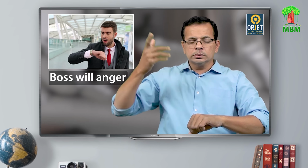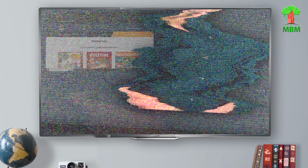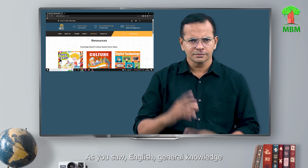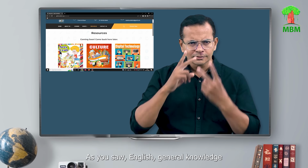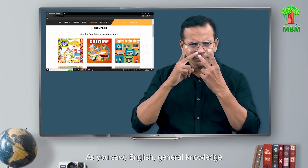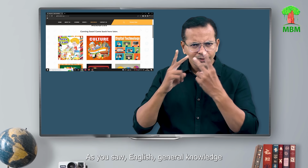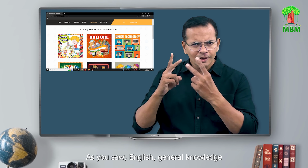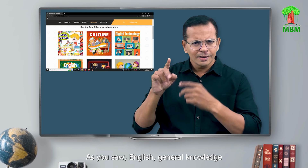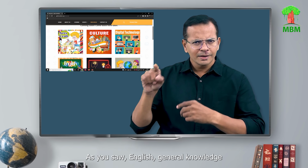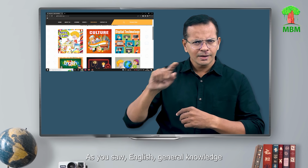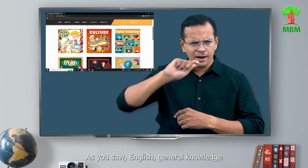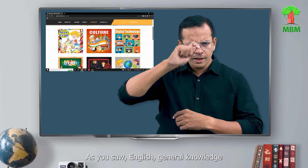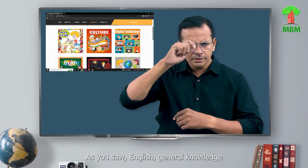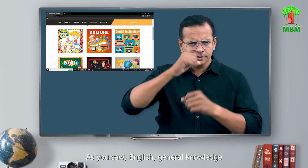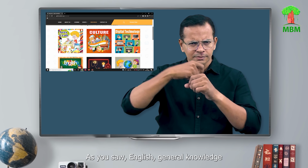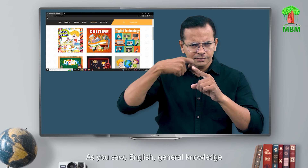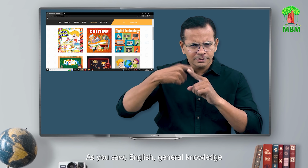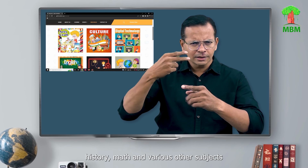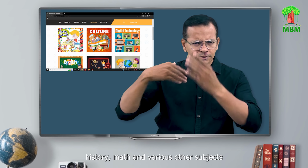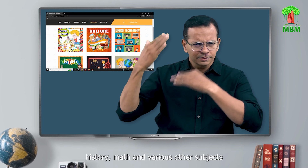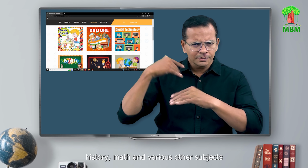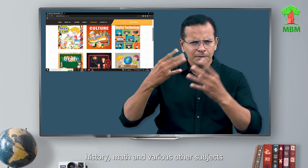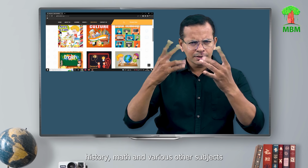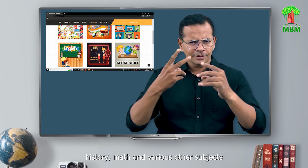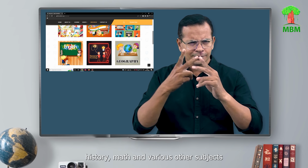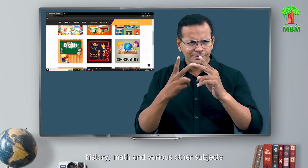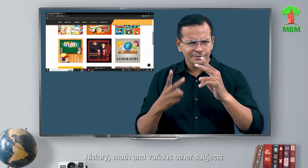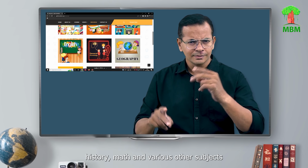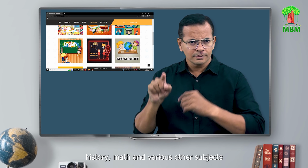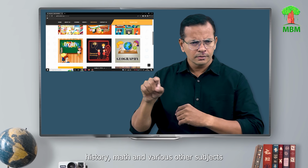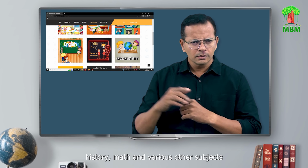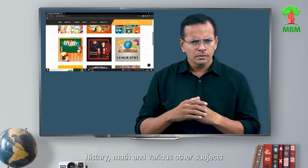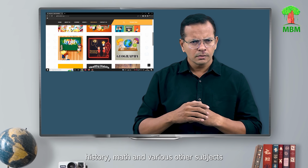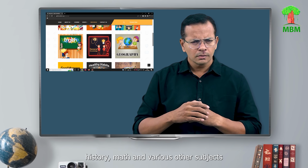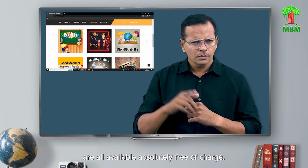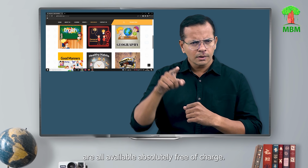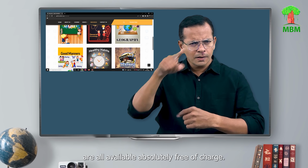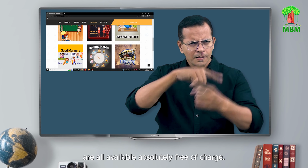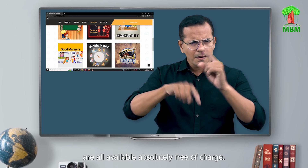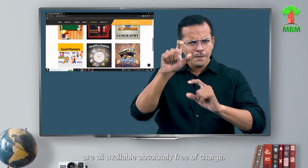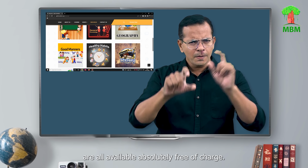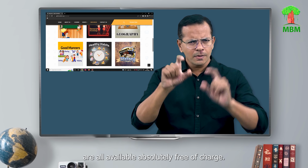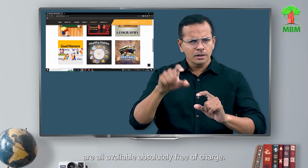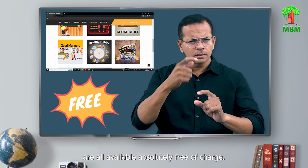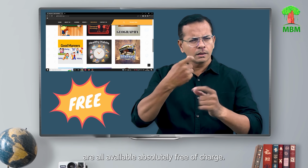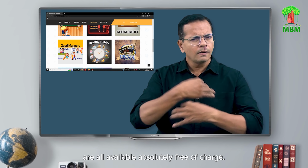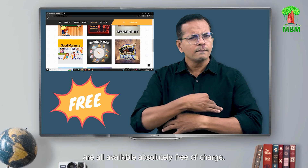देखा आपने, इंग्लिश, जेनरल नॉलेज, हिस्ट्री, मैट्स और कई दूसरे सबजेक्ट, सब बिलकुल मुफ्ट,